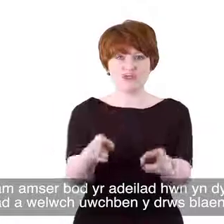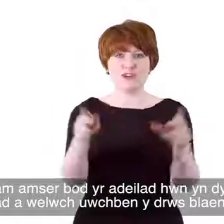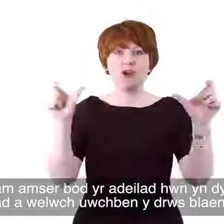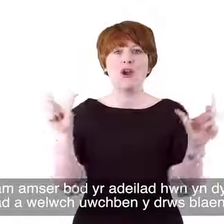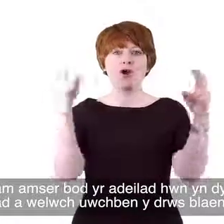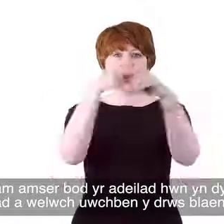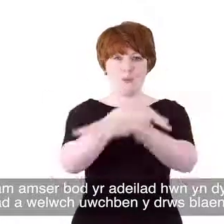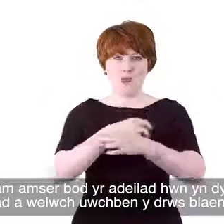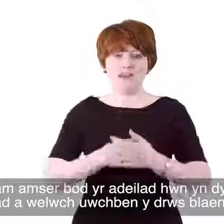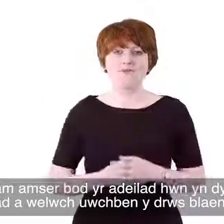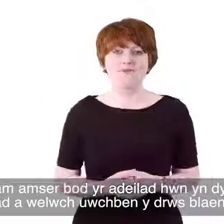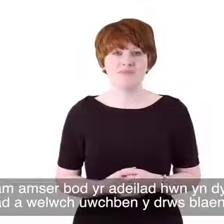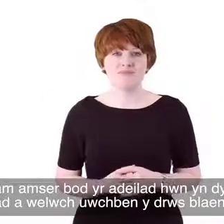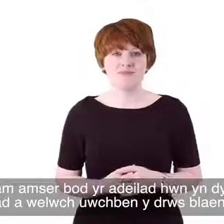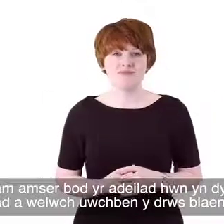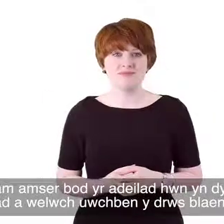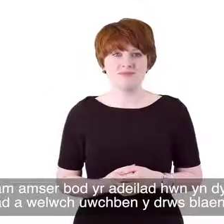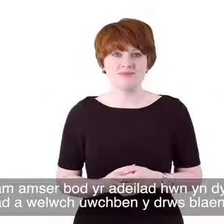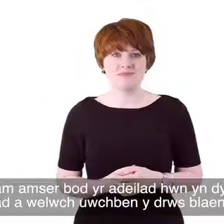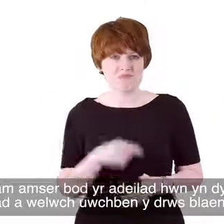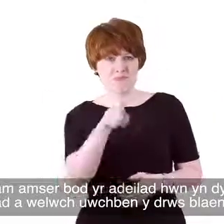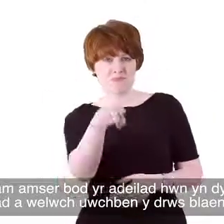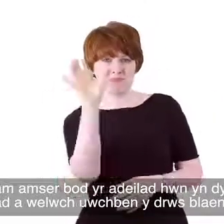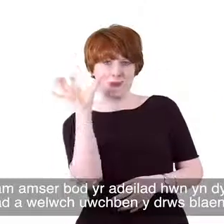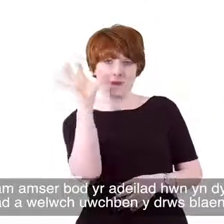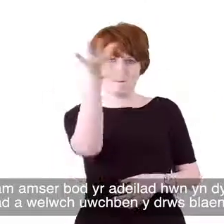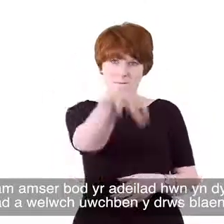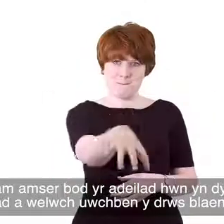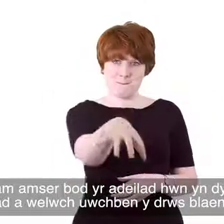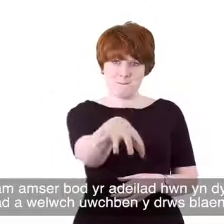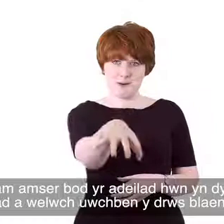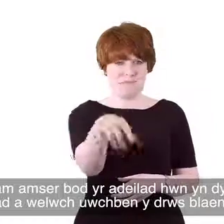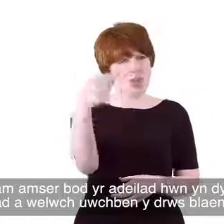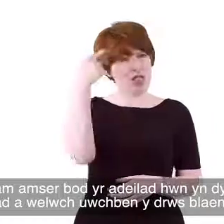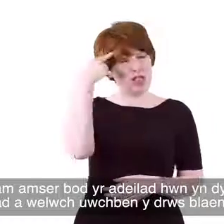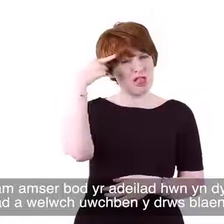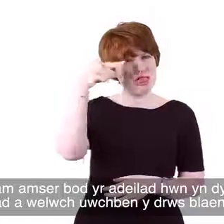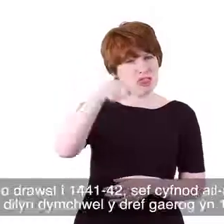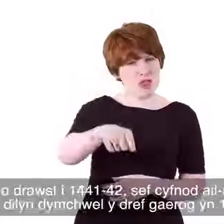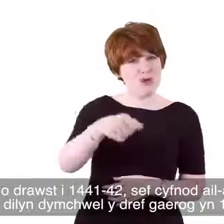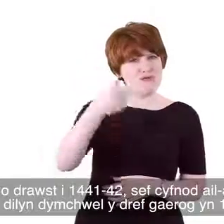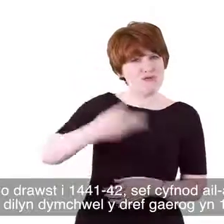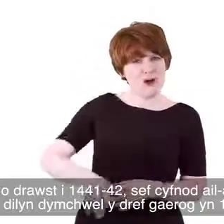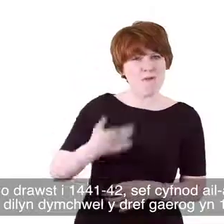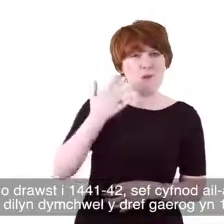o 1589, y dyddiad a welwch uwch ben y drws blaen. Dyddiwyd y sampl o drawst